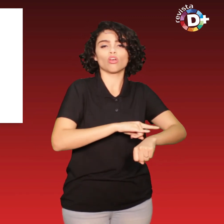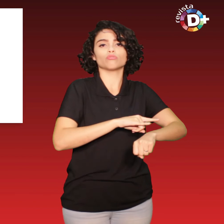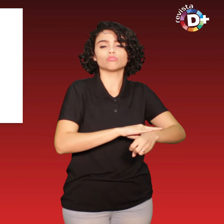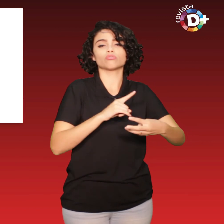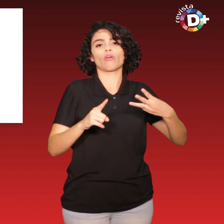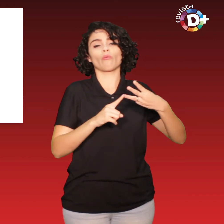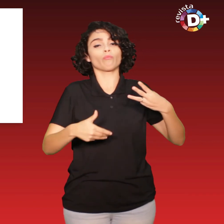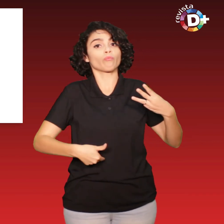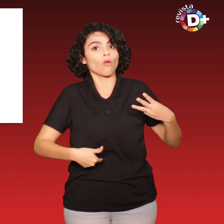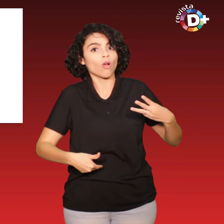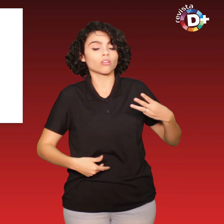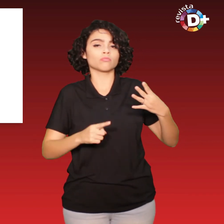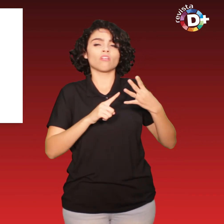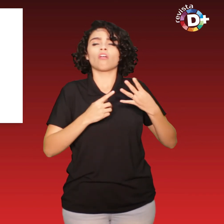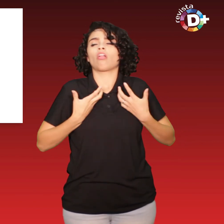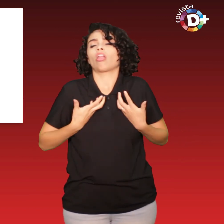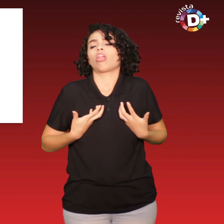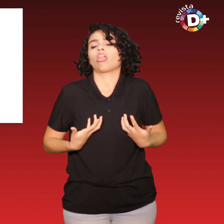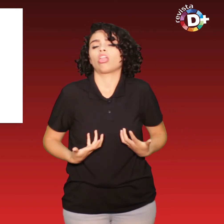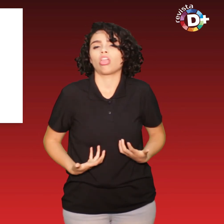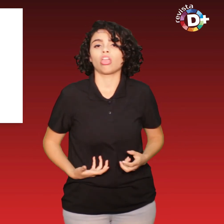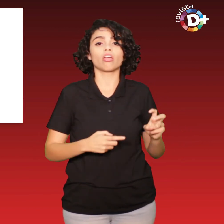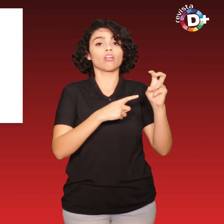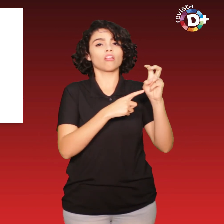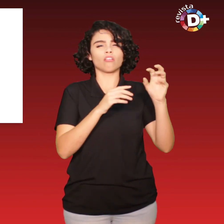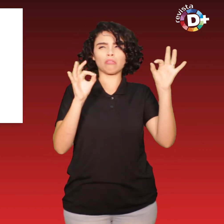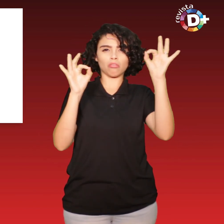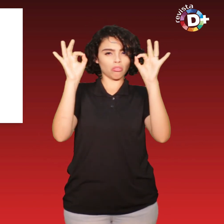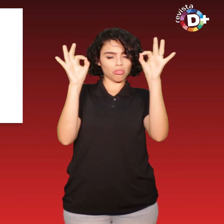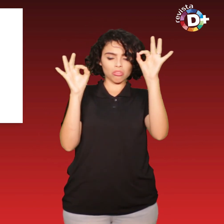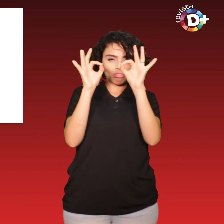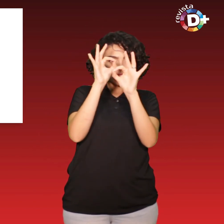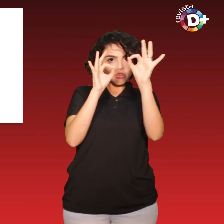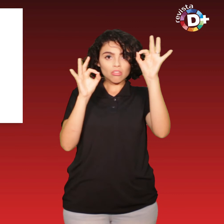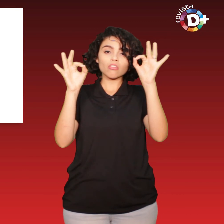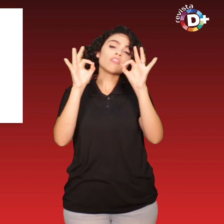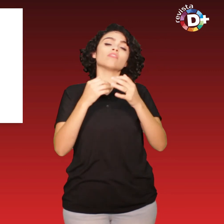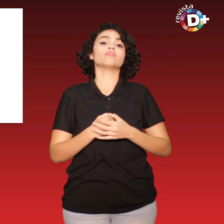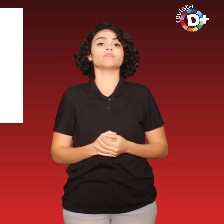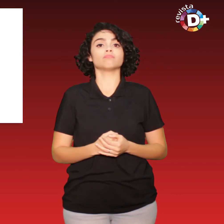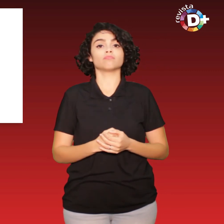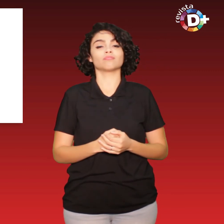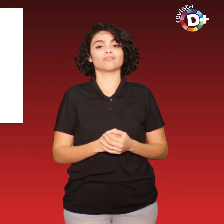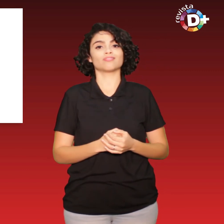fome, cansaço, visão turva. Prevenção de diabetes tipo